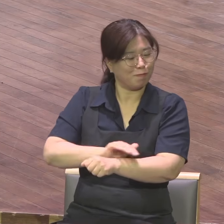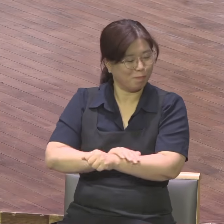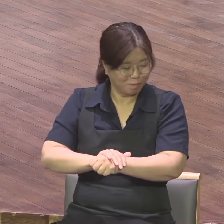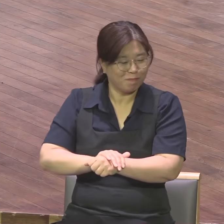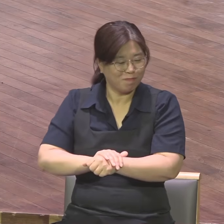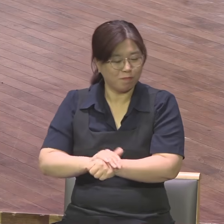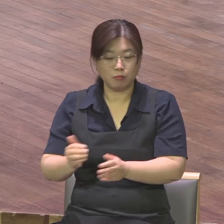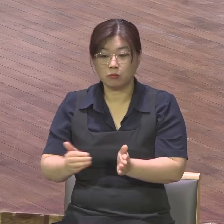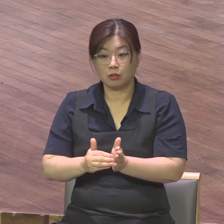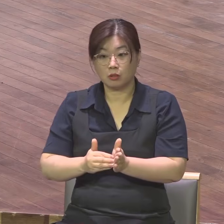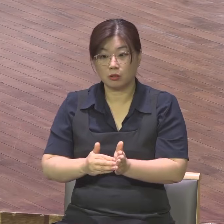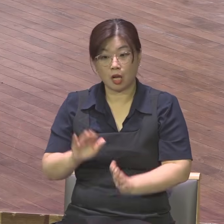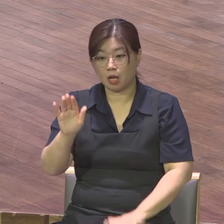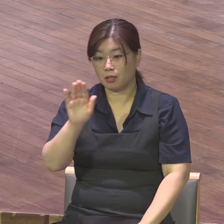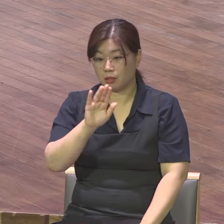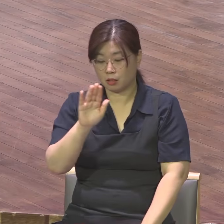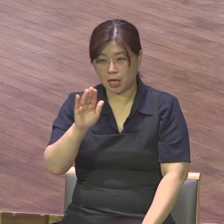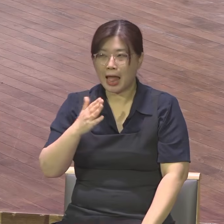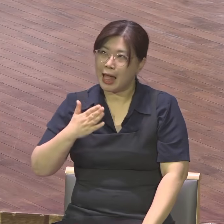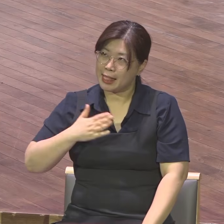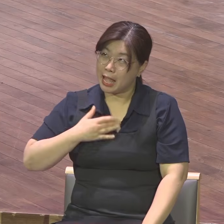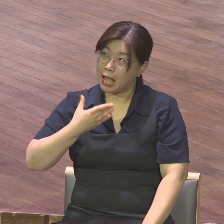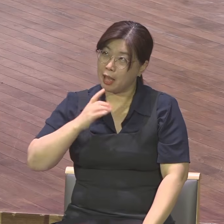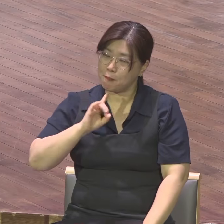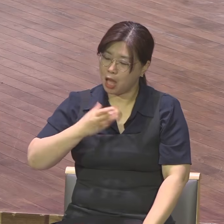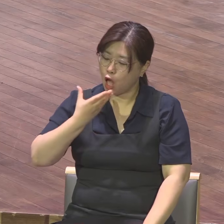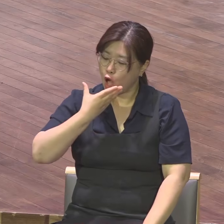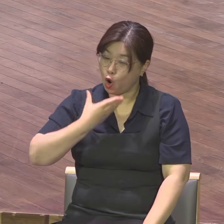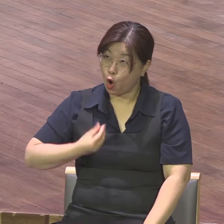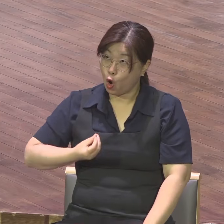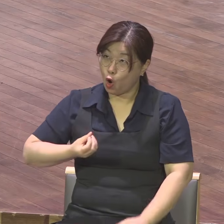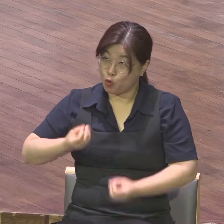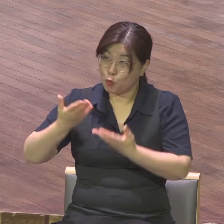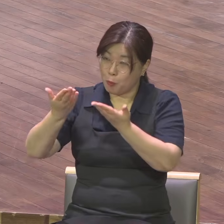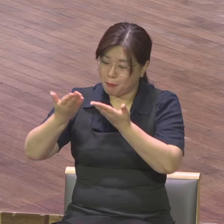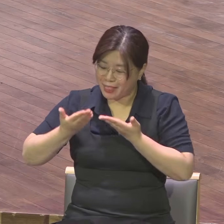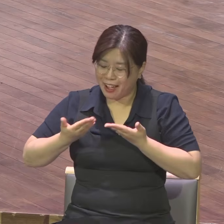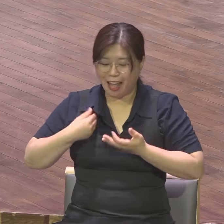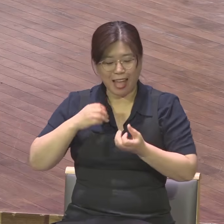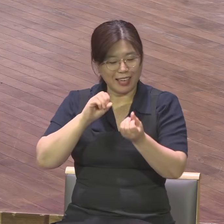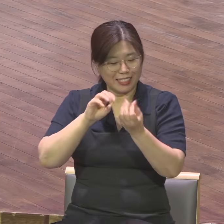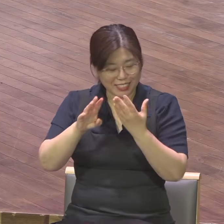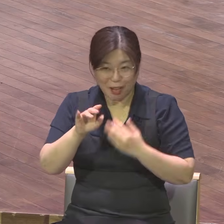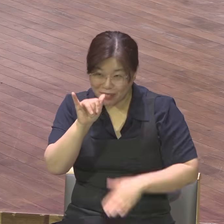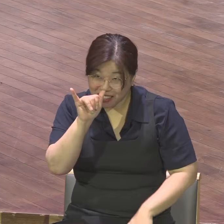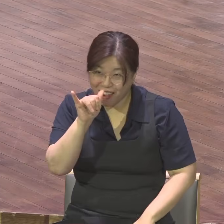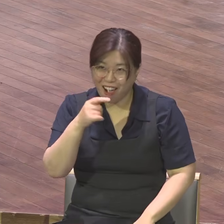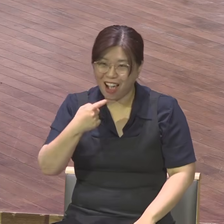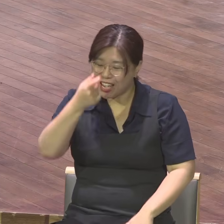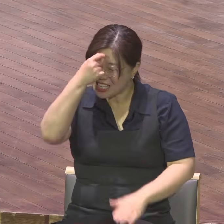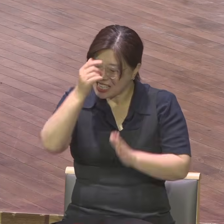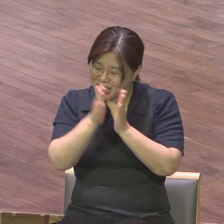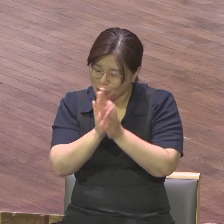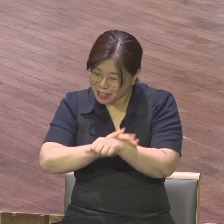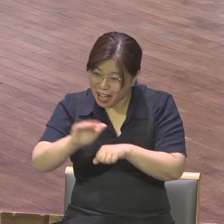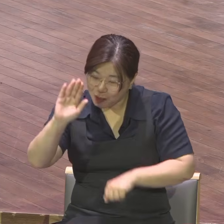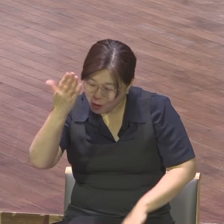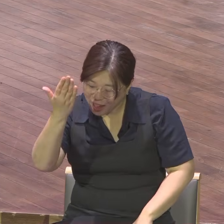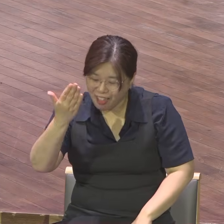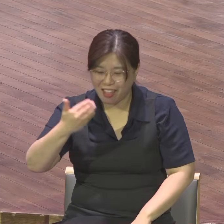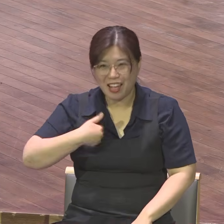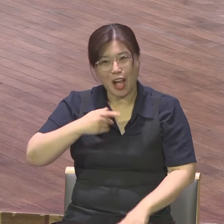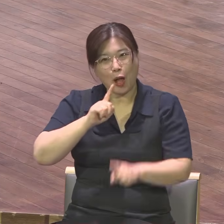되면, 나만 복 받으면, 나만 응답 받으면, 나만 쓰임 받으면 그거 아닙니다. 신앙생활은요